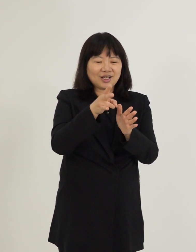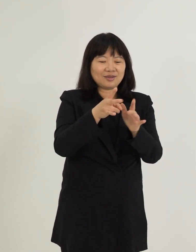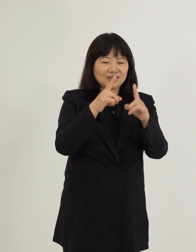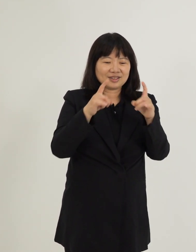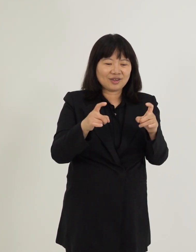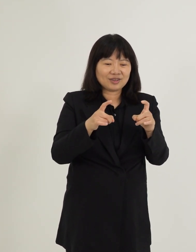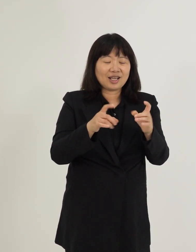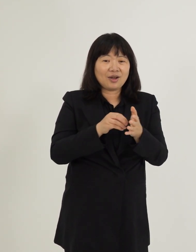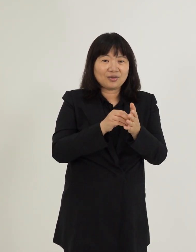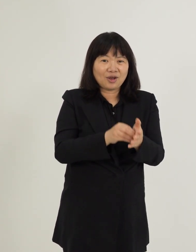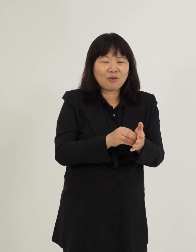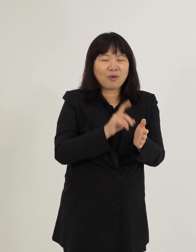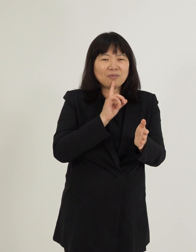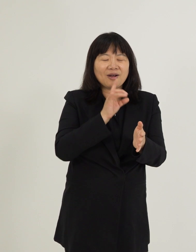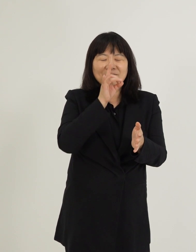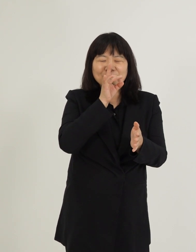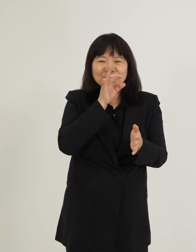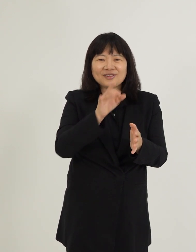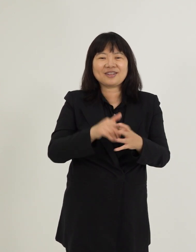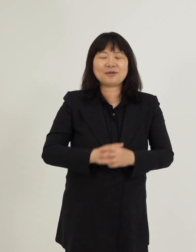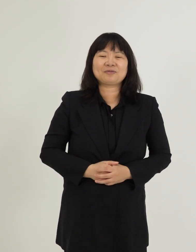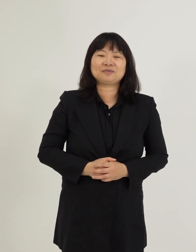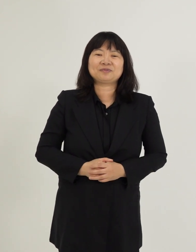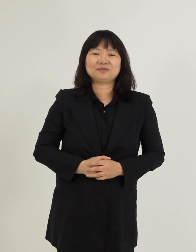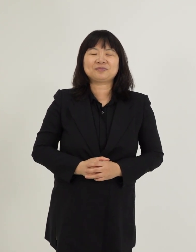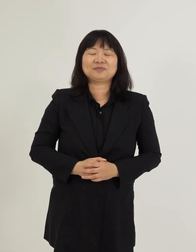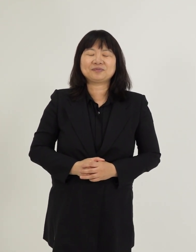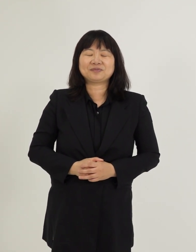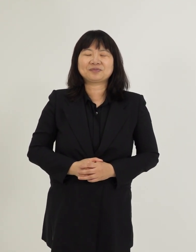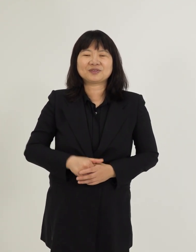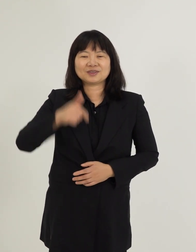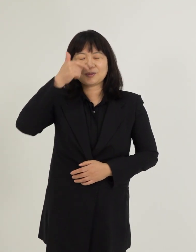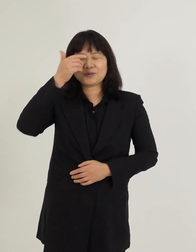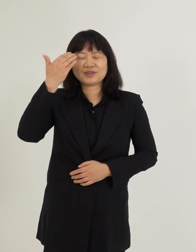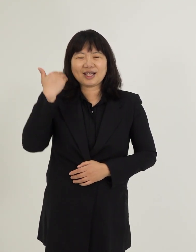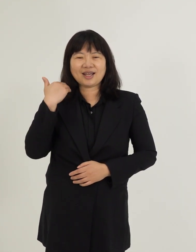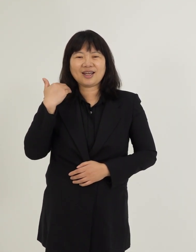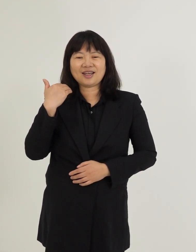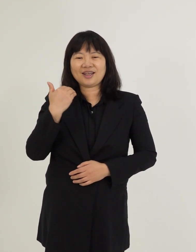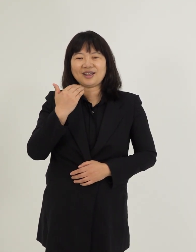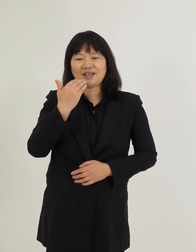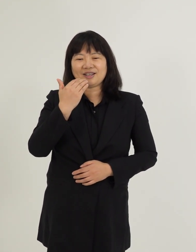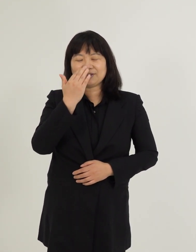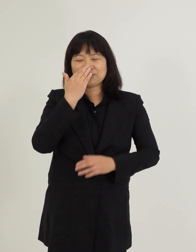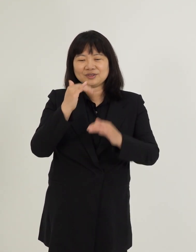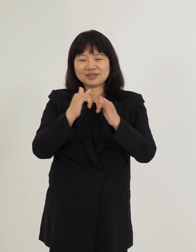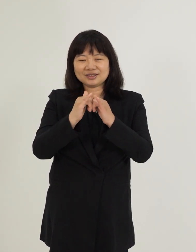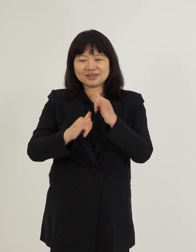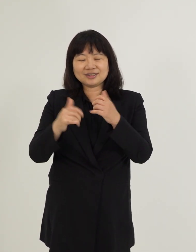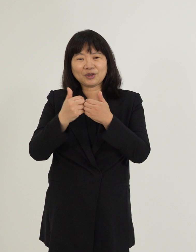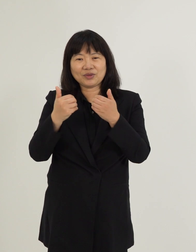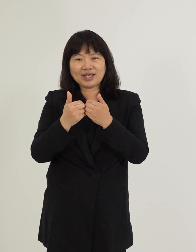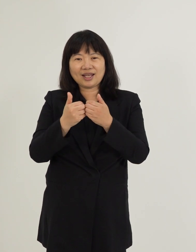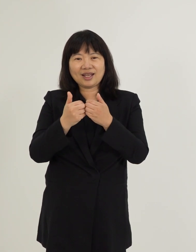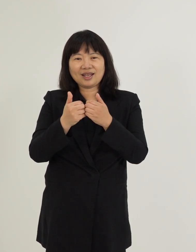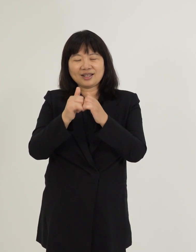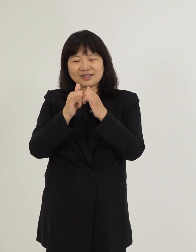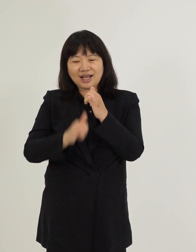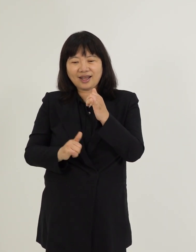것은 말이 안 되는 얘기예요. 이게 고대 유대 전쟁사의 글에 나와